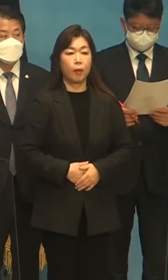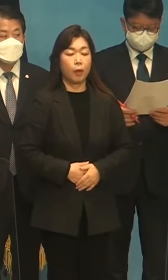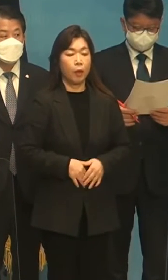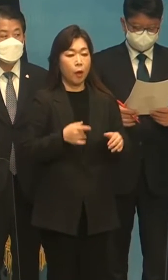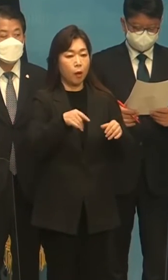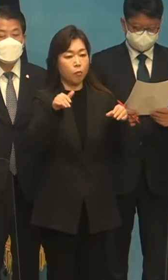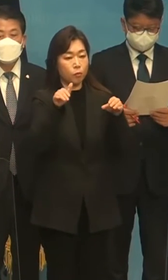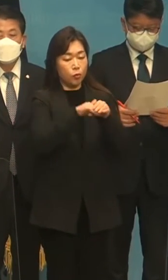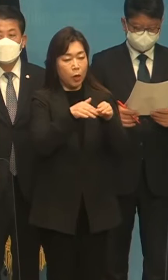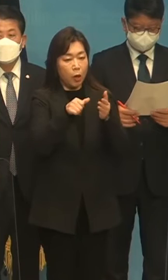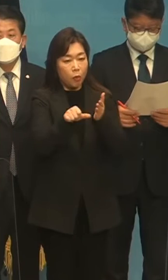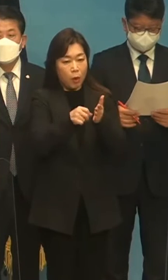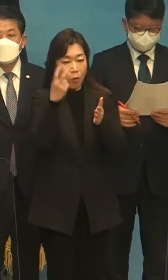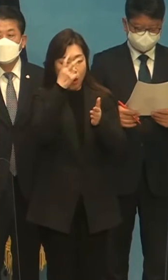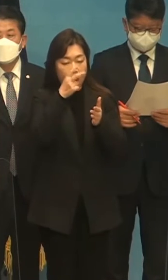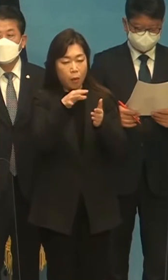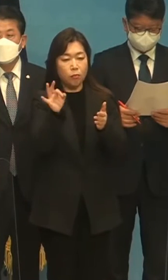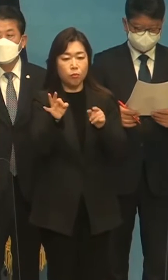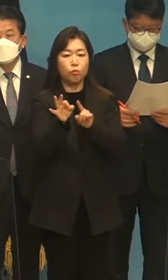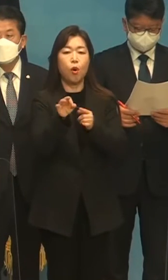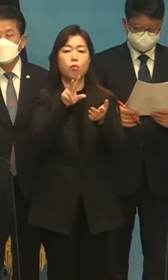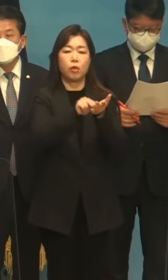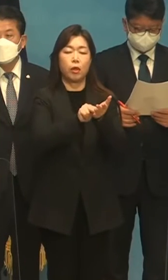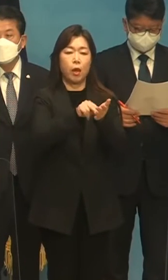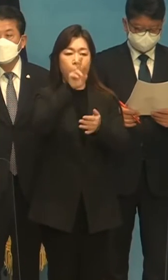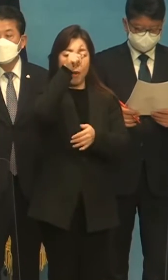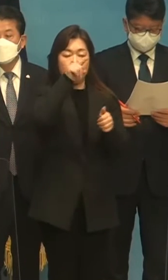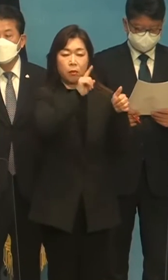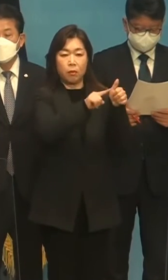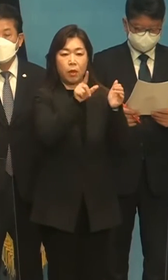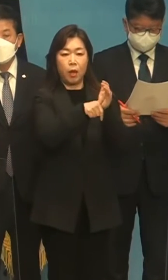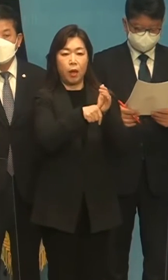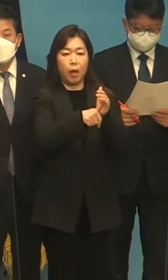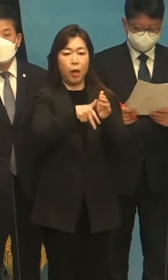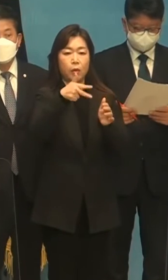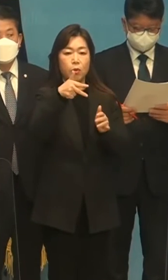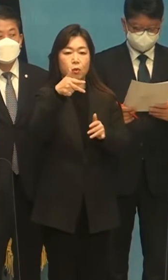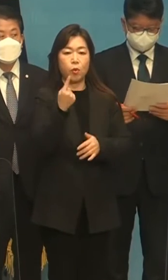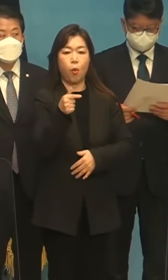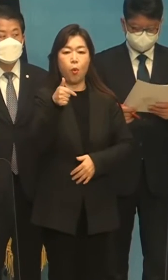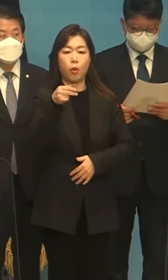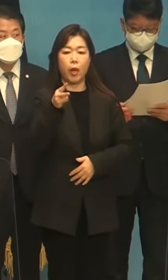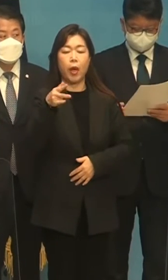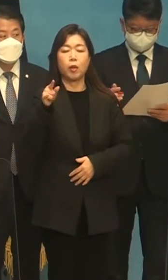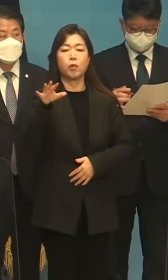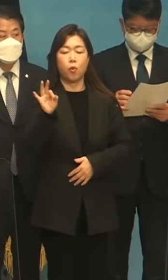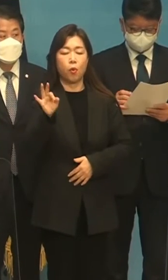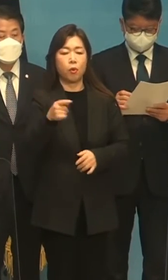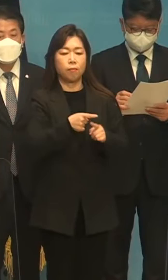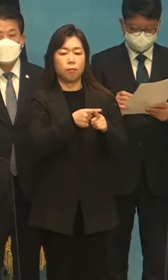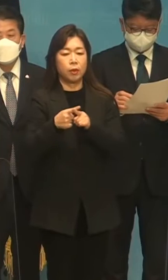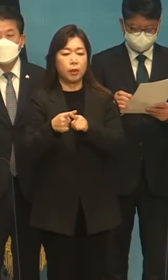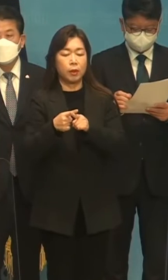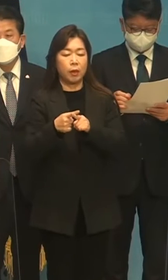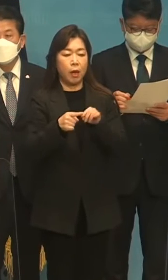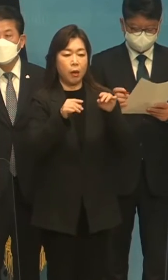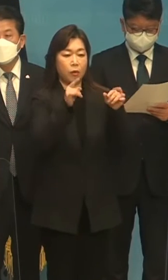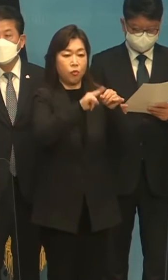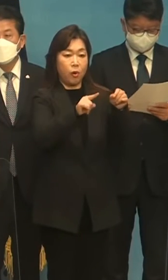문화재 관람료 문제는 박정희 정권이 조계종의 사찰부지를 일방적으로 국립공원에